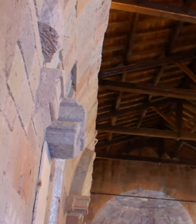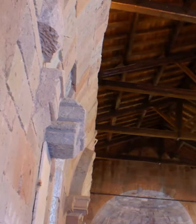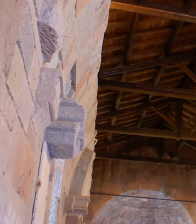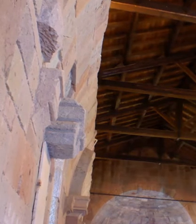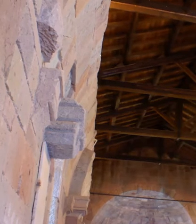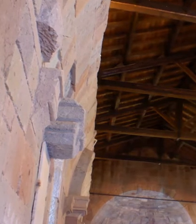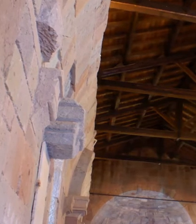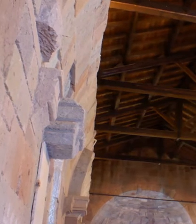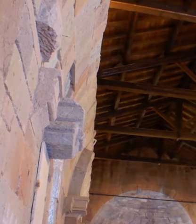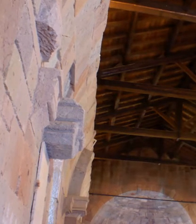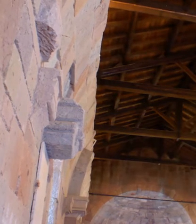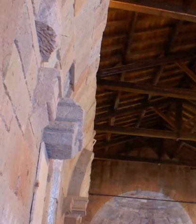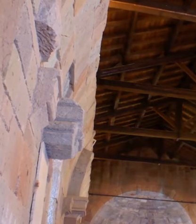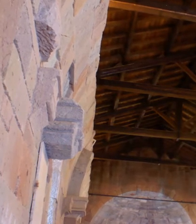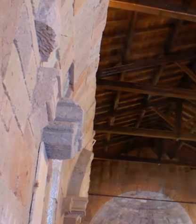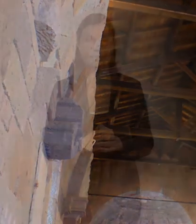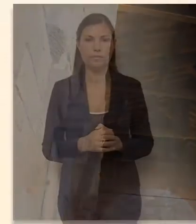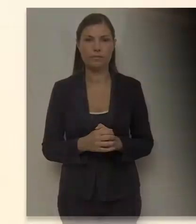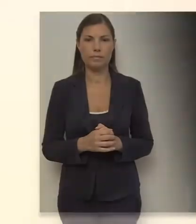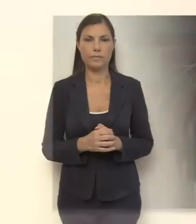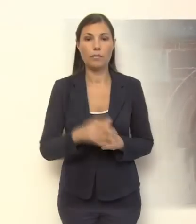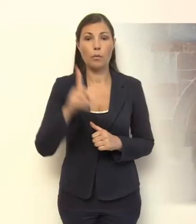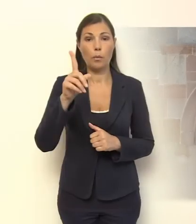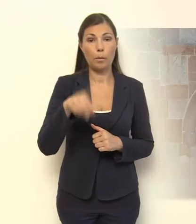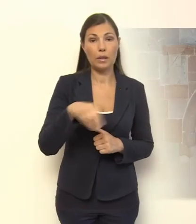oltre che tutto il lato meridionale